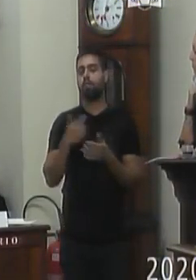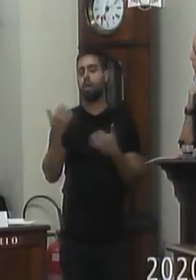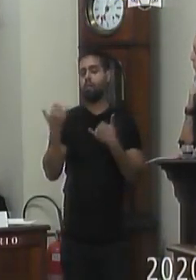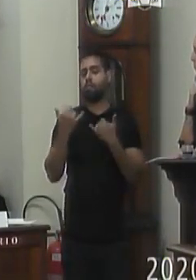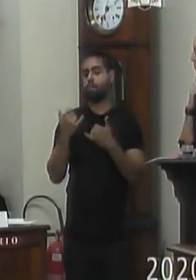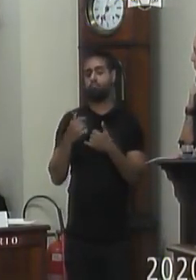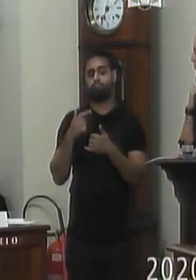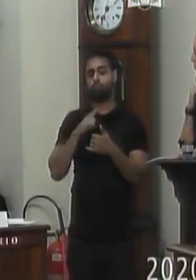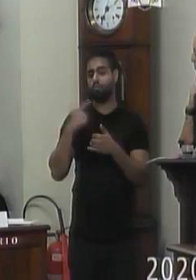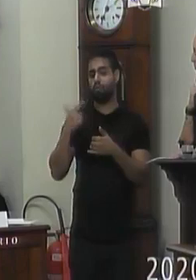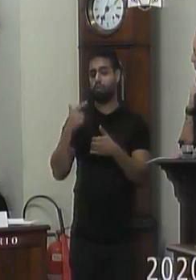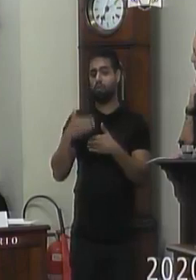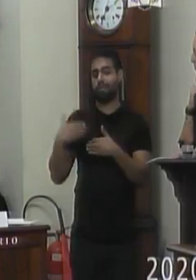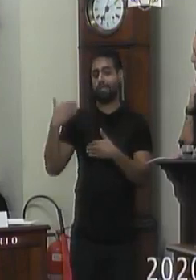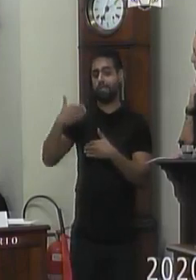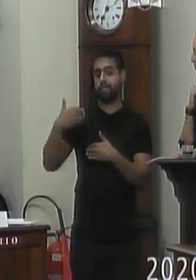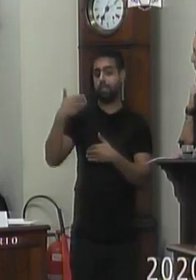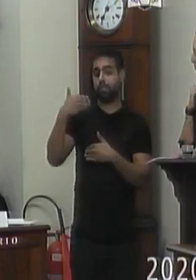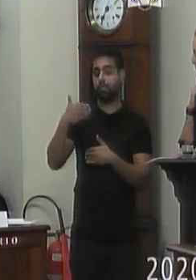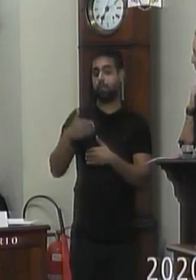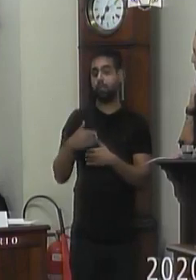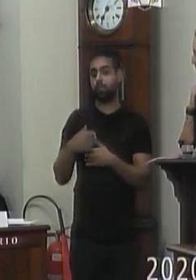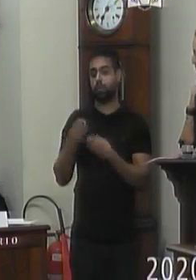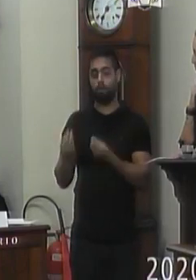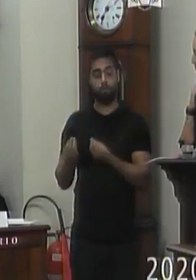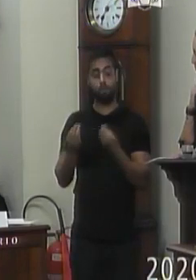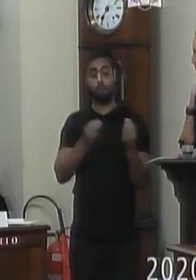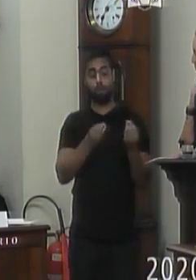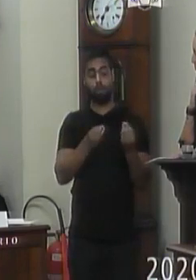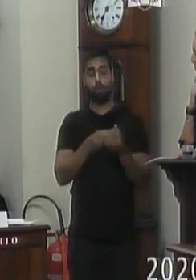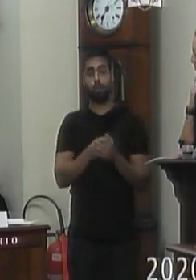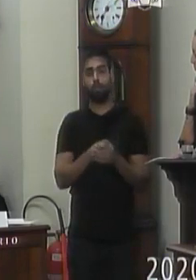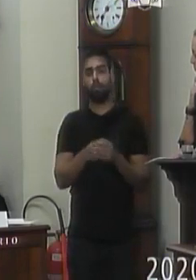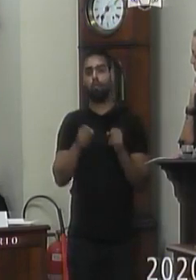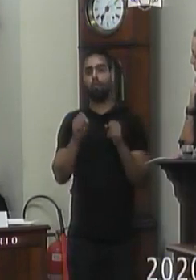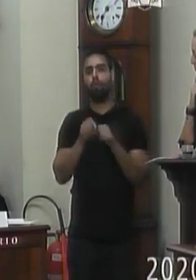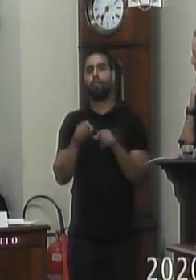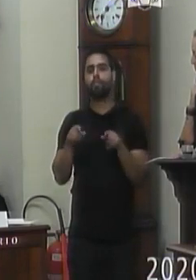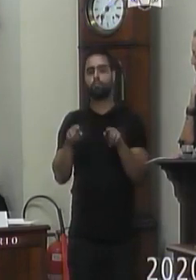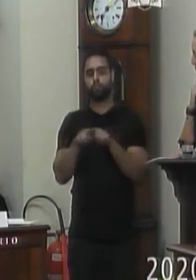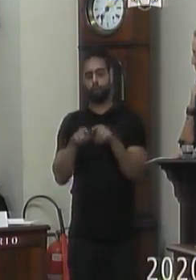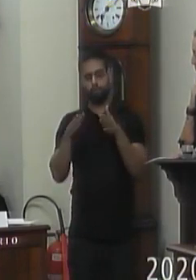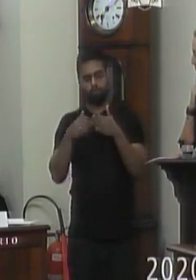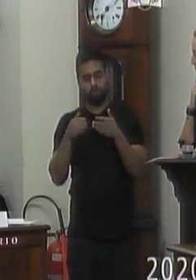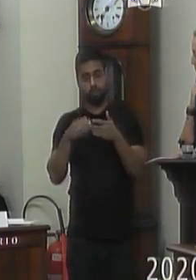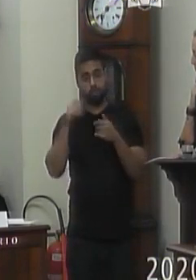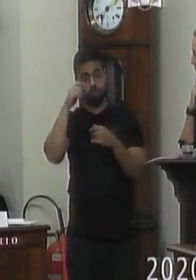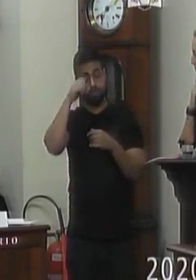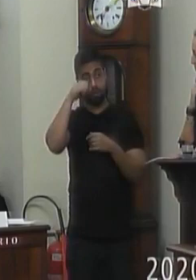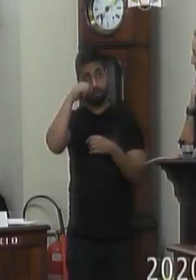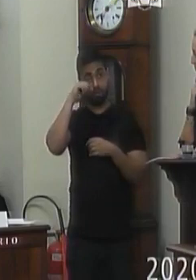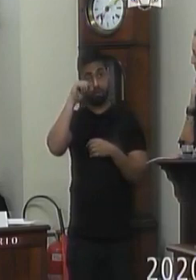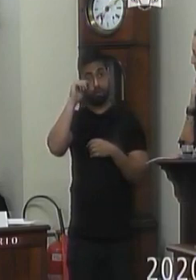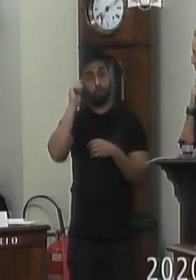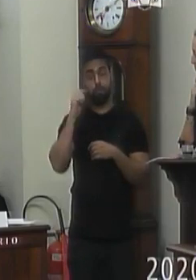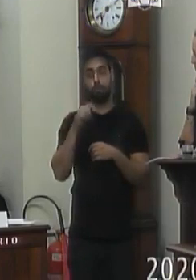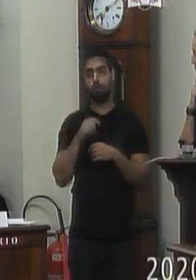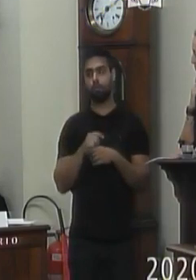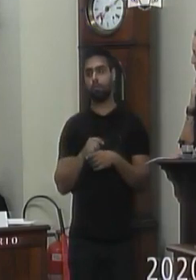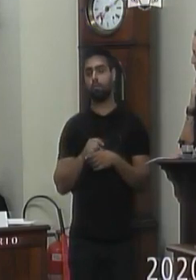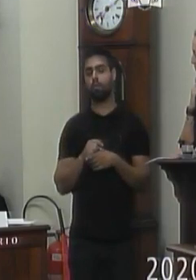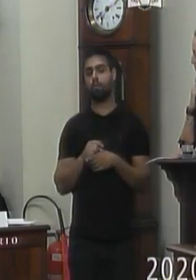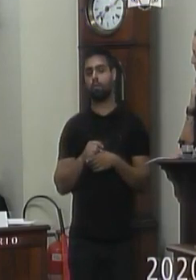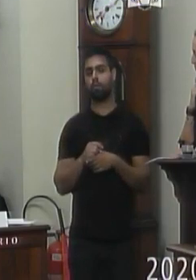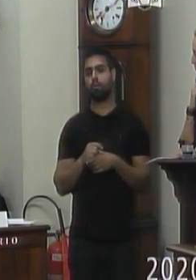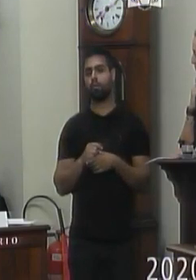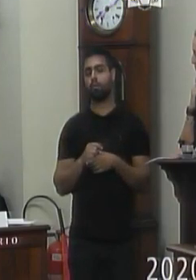não avançou. E eu queria deixar o retorno para a senhora, eu vou fazer um requerimento pedindo, porque é óbvio, o município